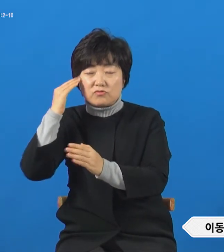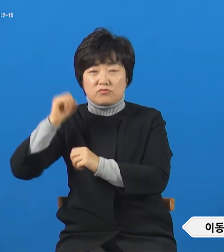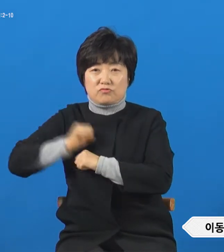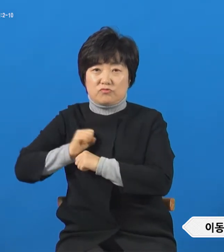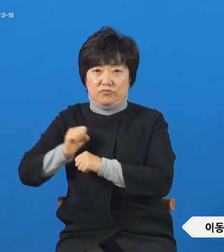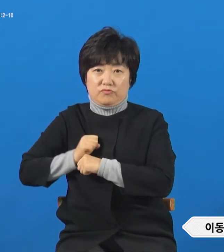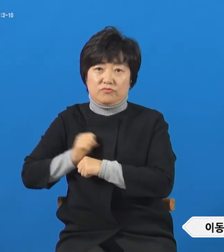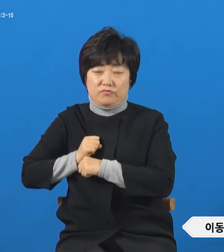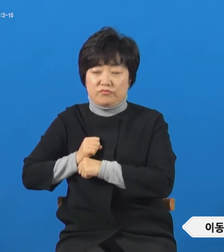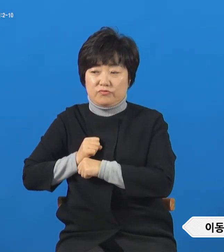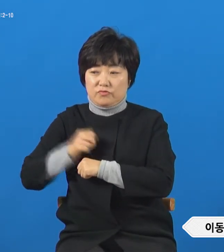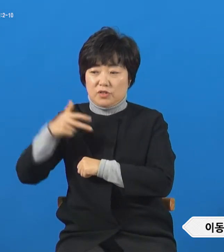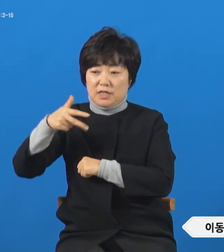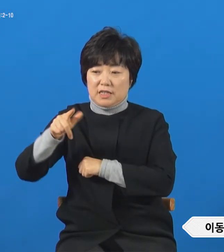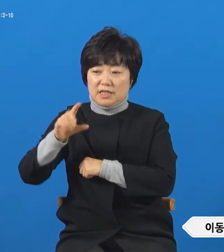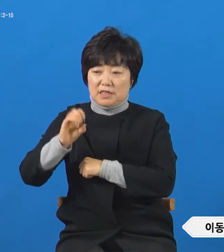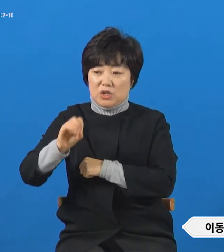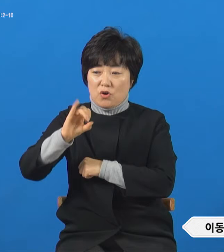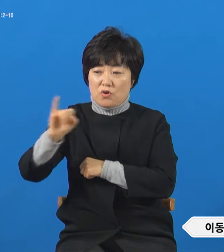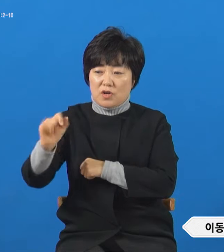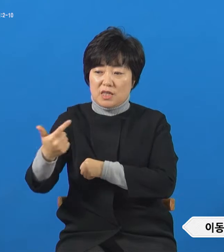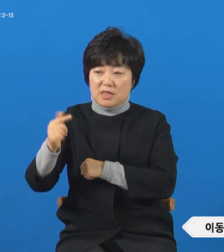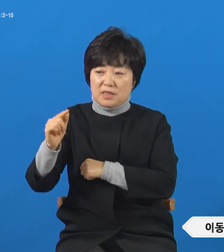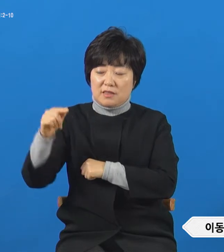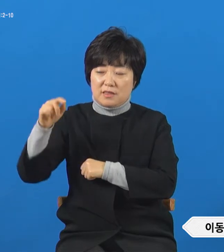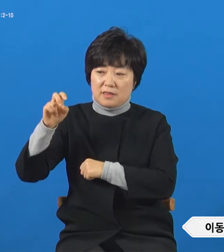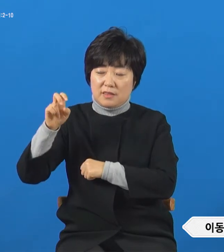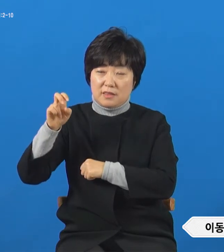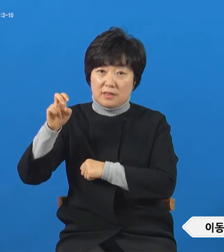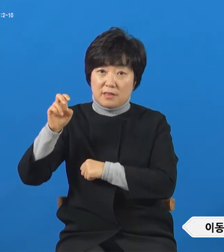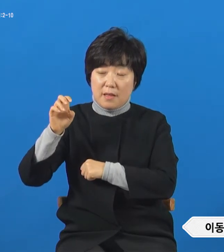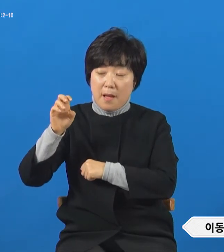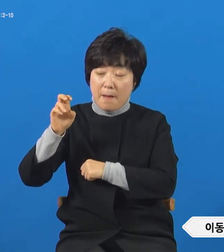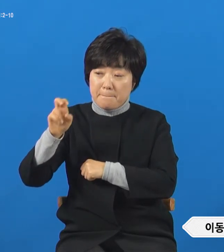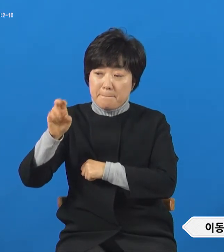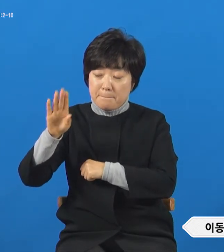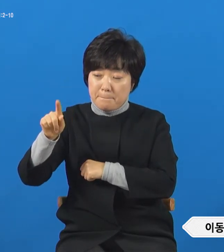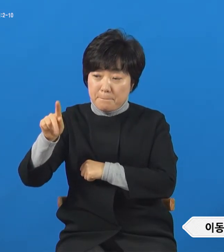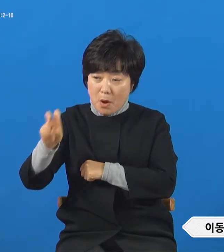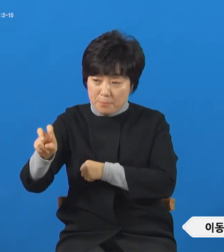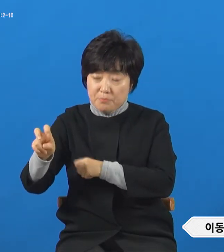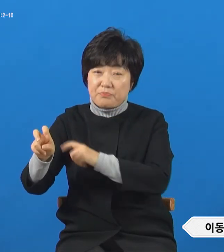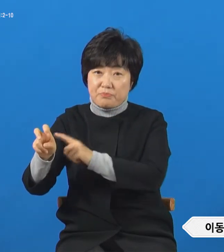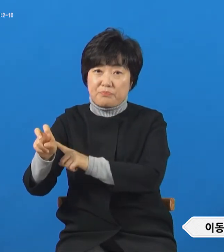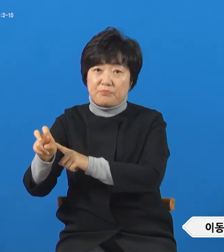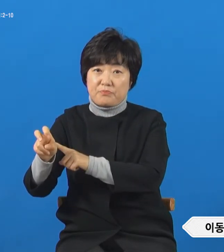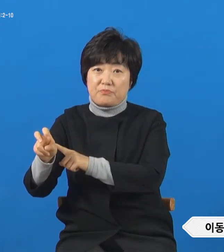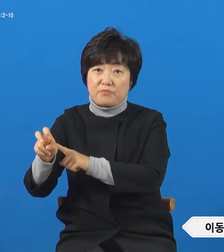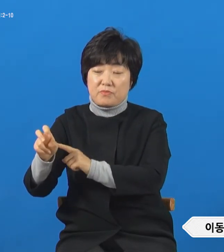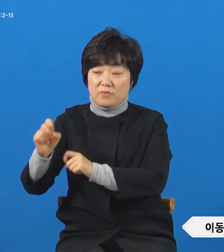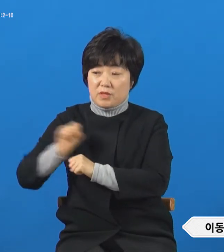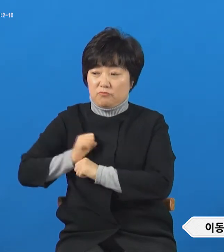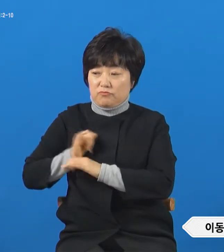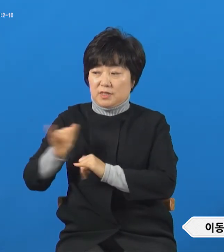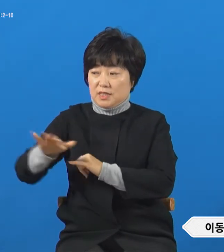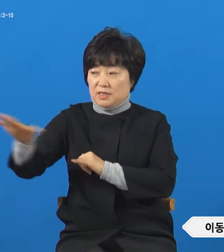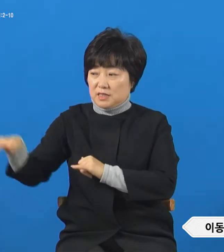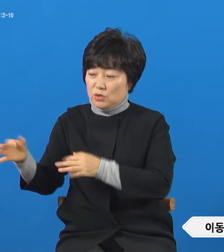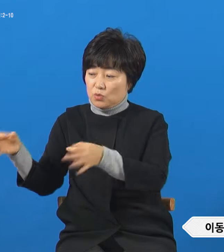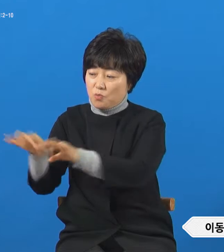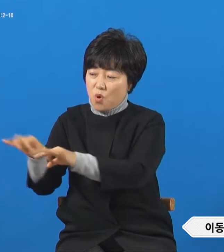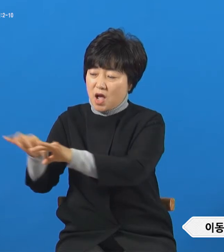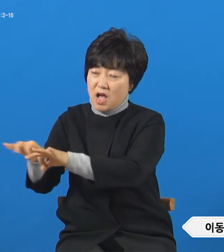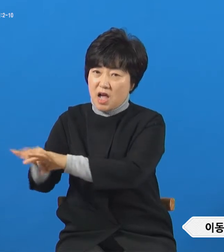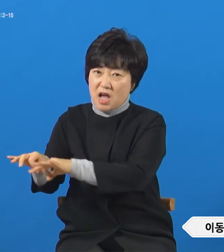한국군 최고사령관이 전인범 준장님이었는데 그분에게 부탁을 했대요. 그들이 조금씩 돈을 막았고